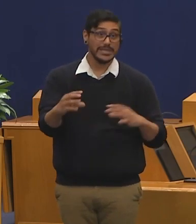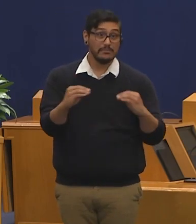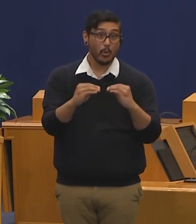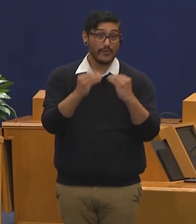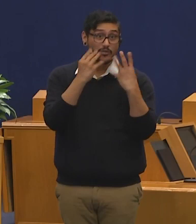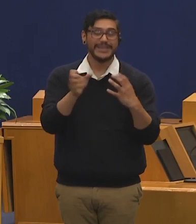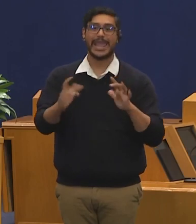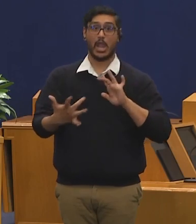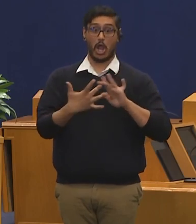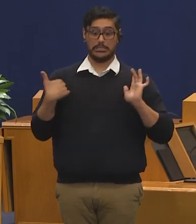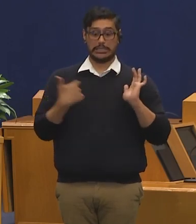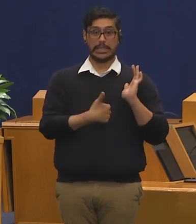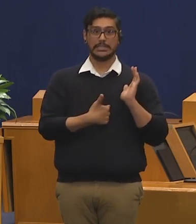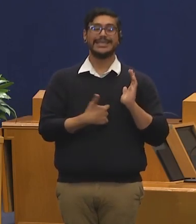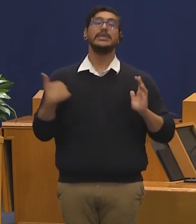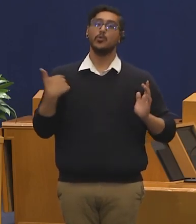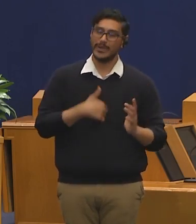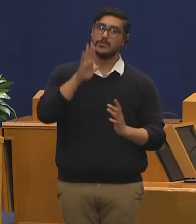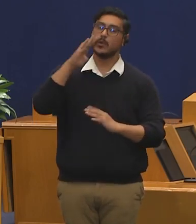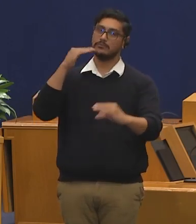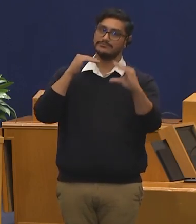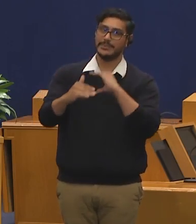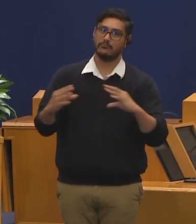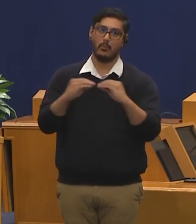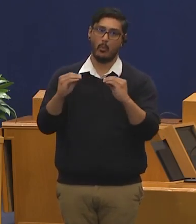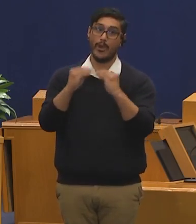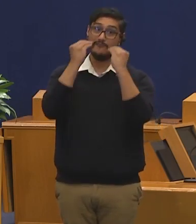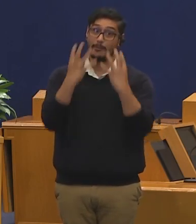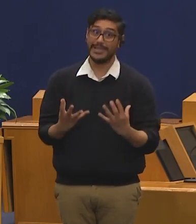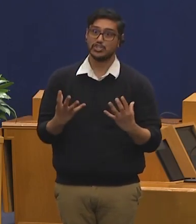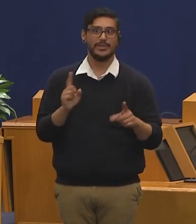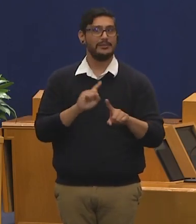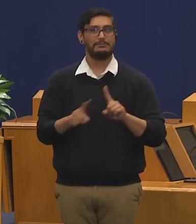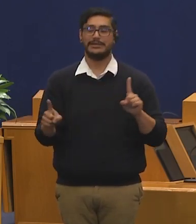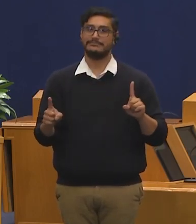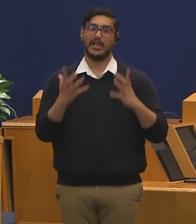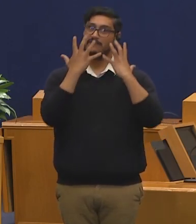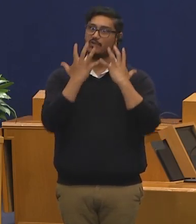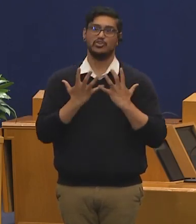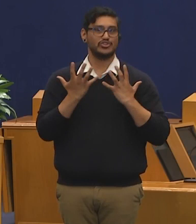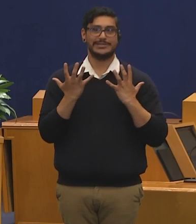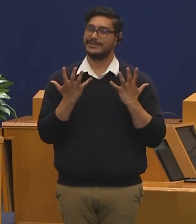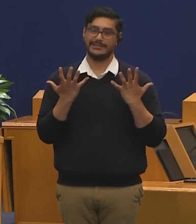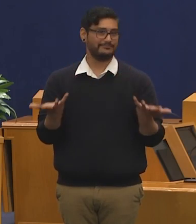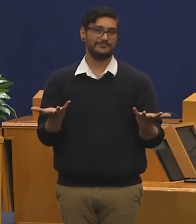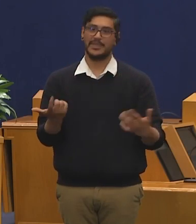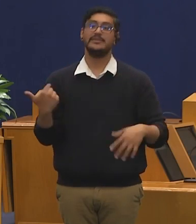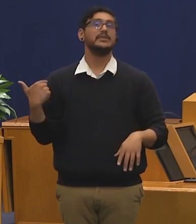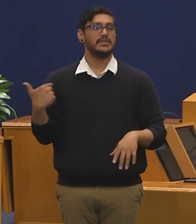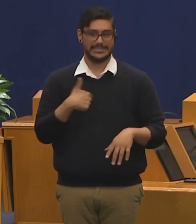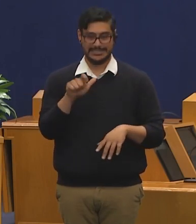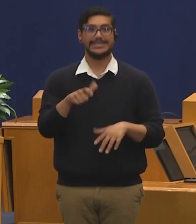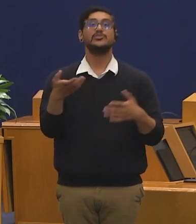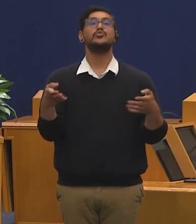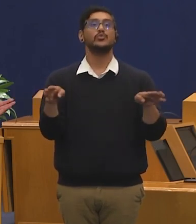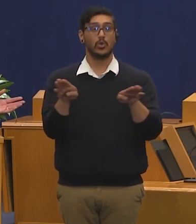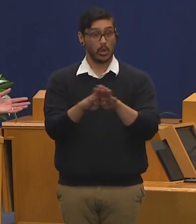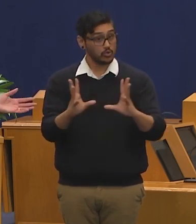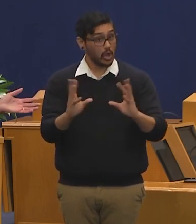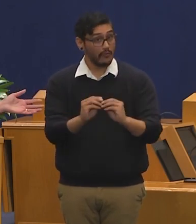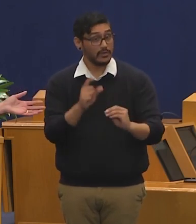nosotros y les vamos a mandar ese informe. Pero con esto pues ya quiero decir que tenemos que ya cerrar la conferencia,